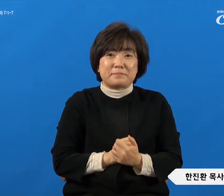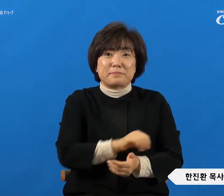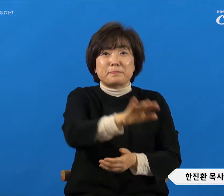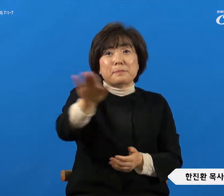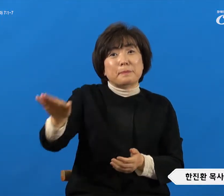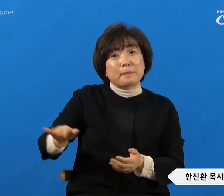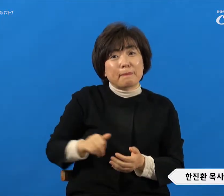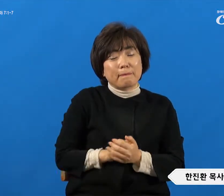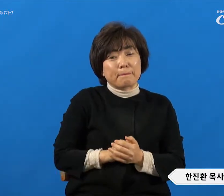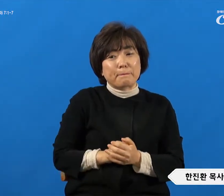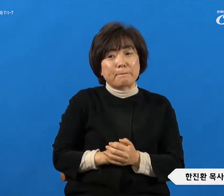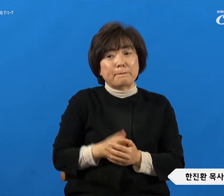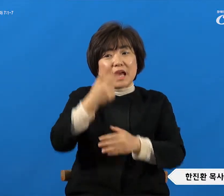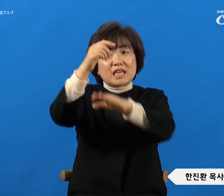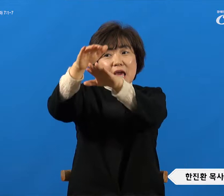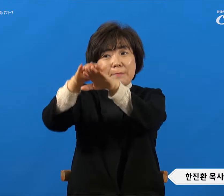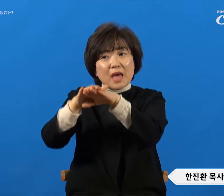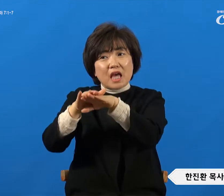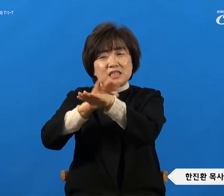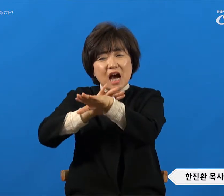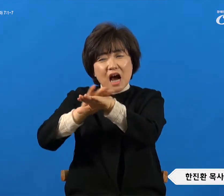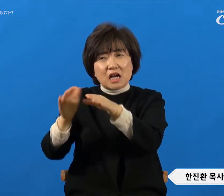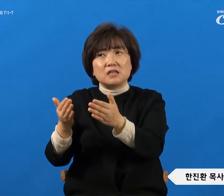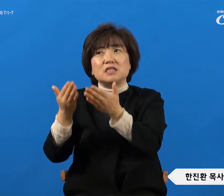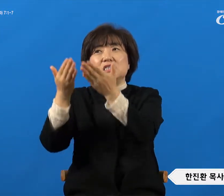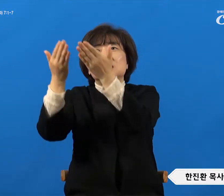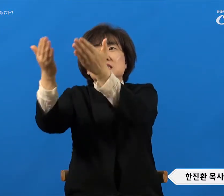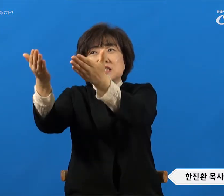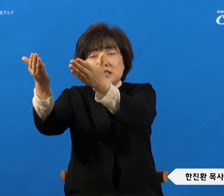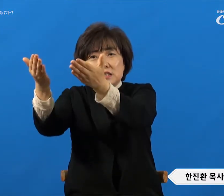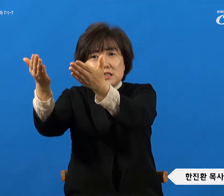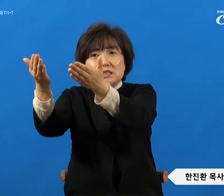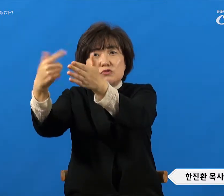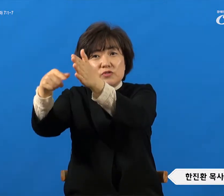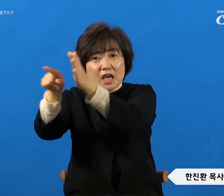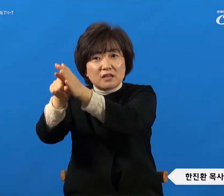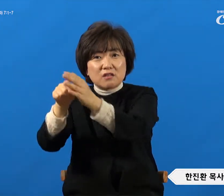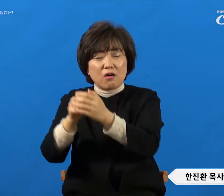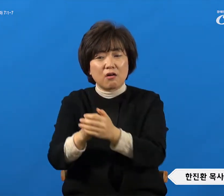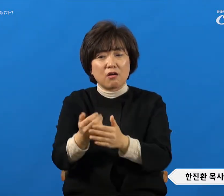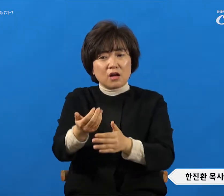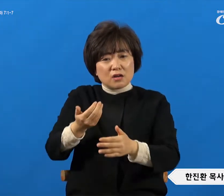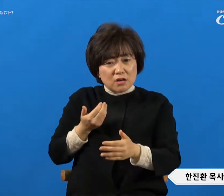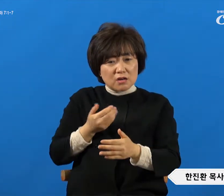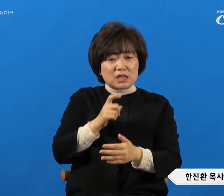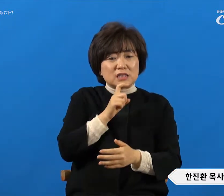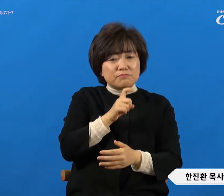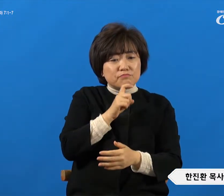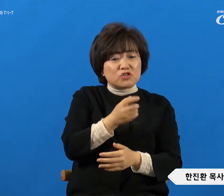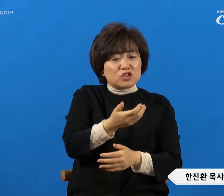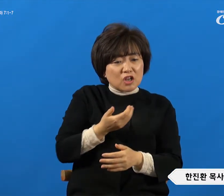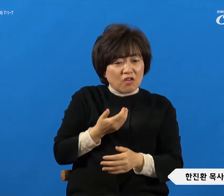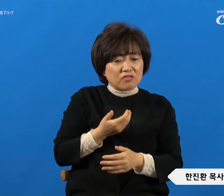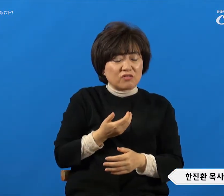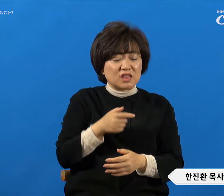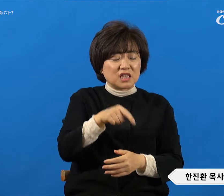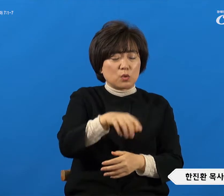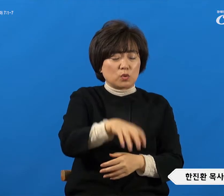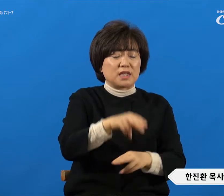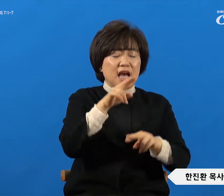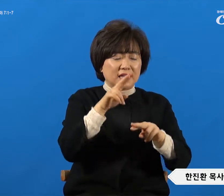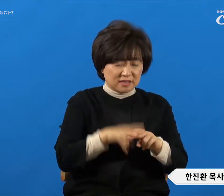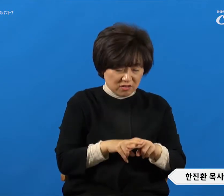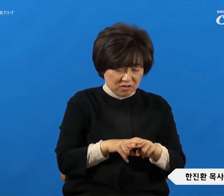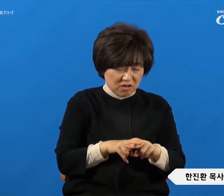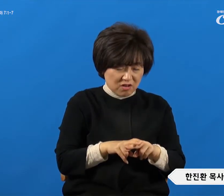우리도 제대로 예배 드리기 위해서는 적어도 한 10분 전에는 이 자리에 와서 앉아야 합니다. 그리고